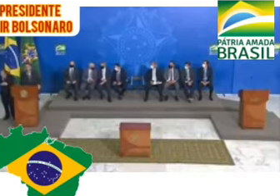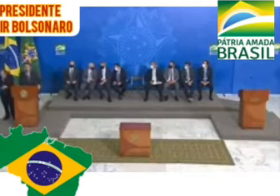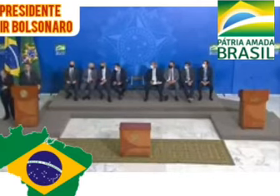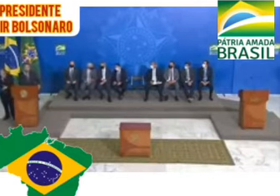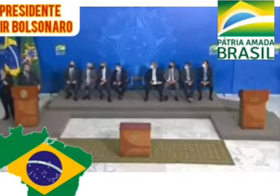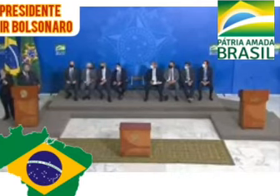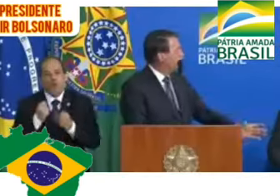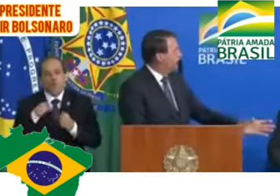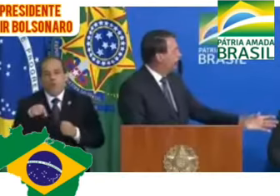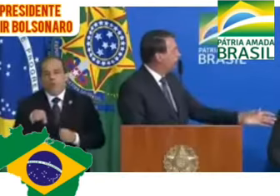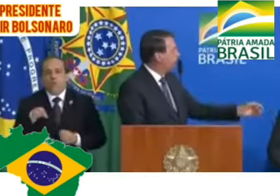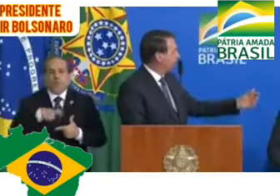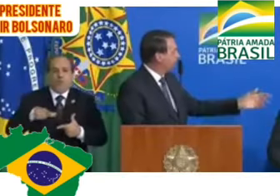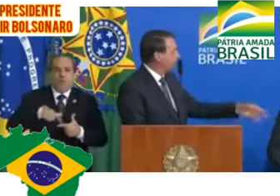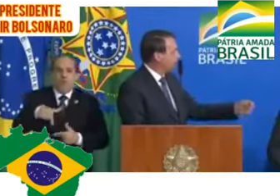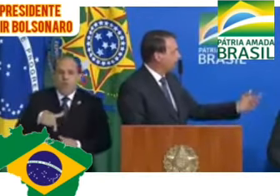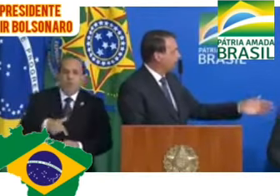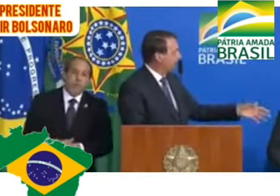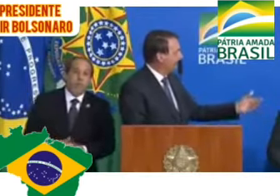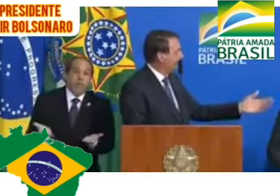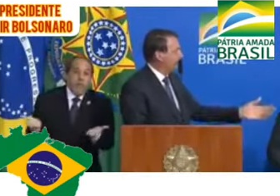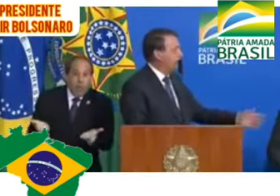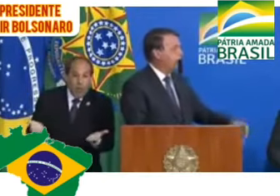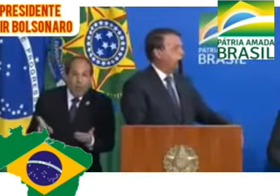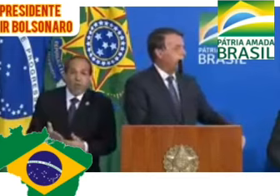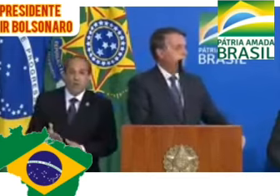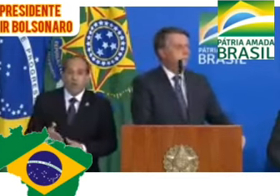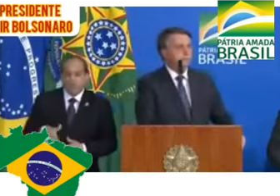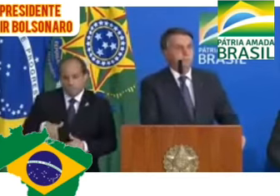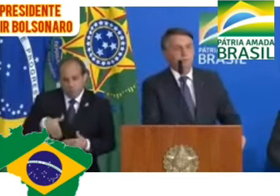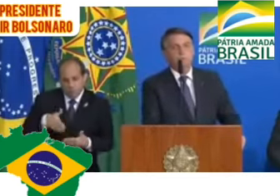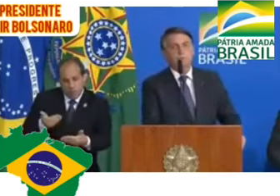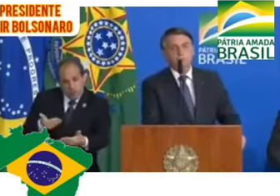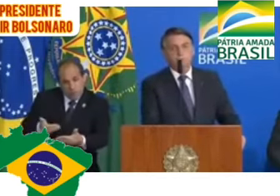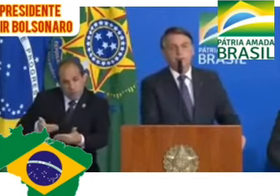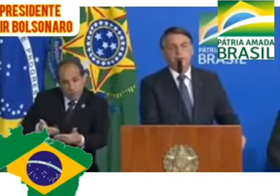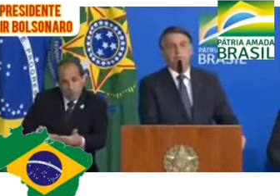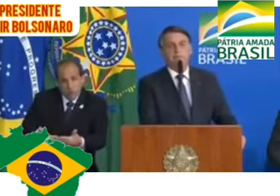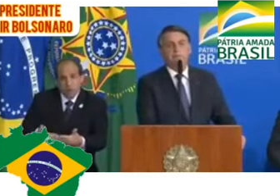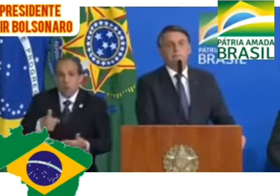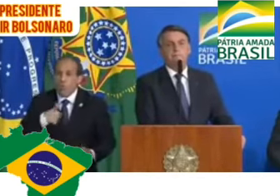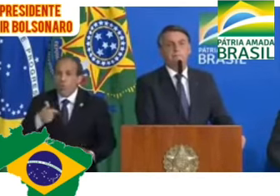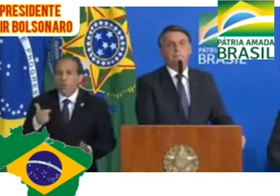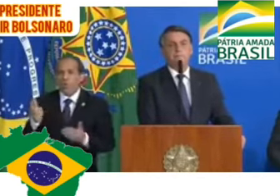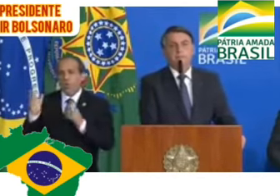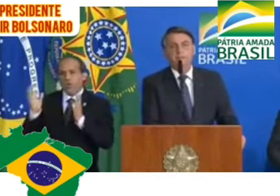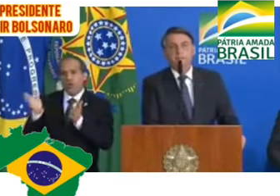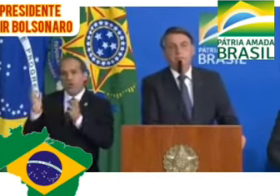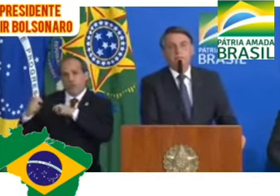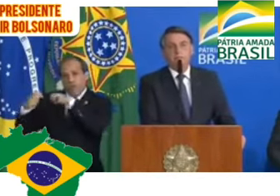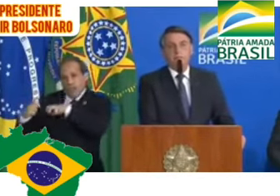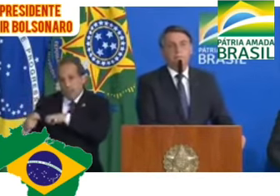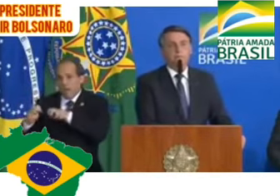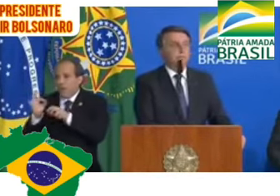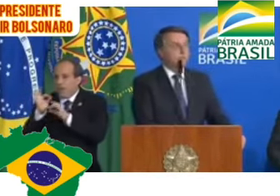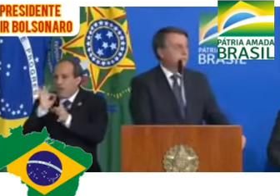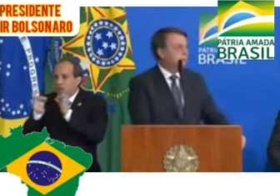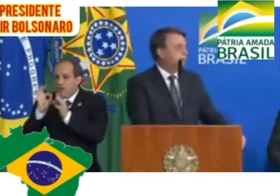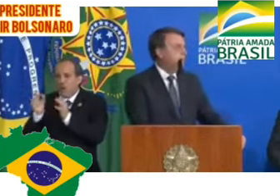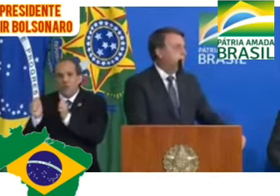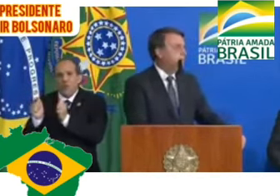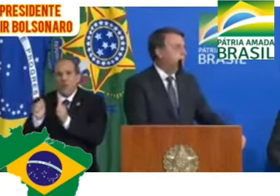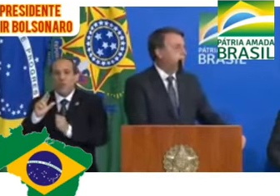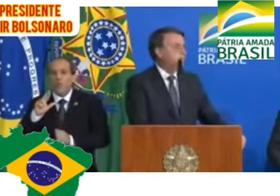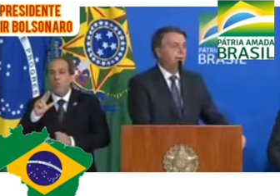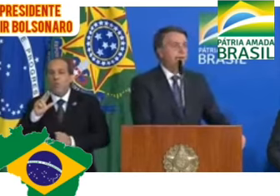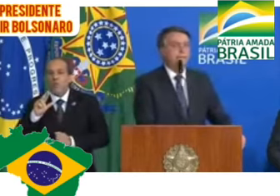questão. E nós estamos agora em fase final, porque hoje eu tomei café com o